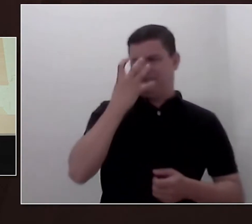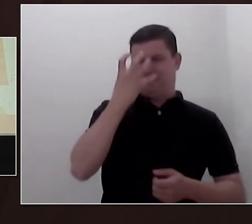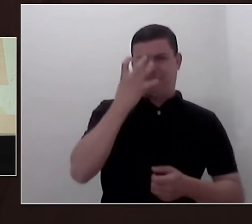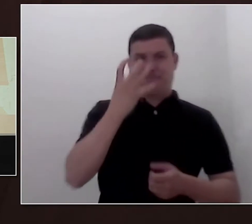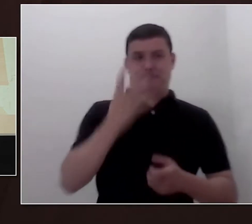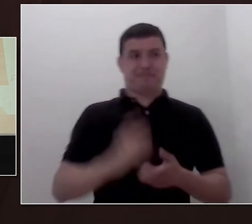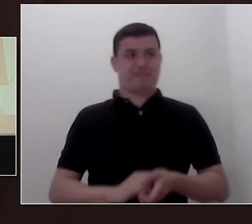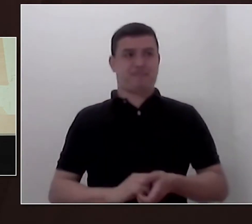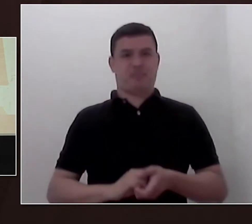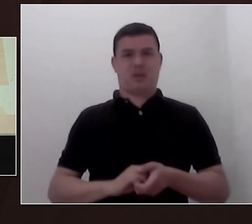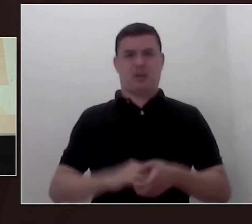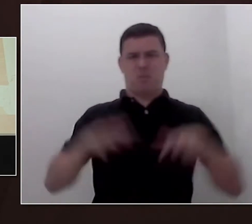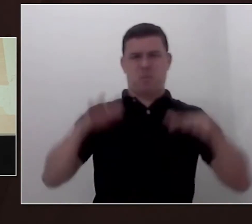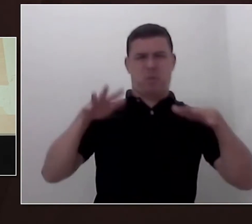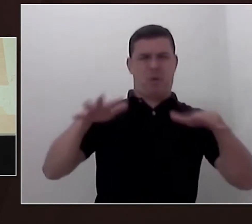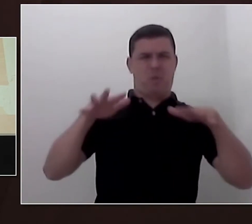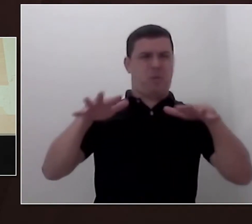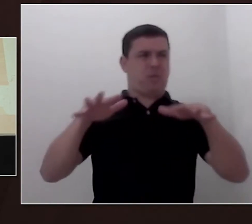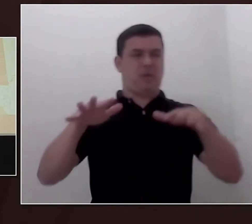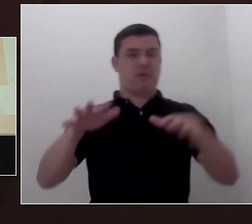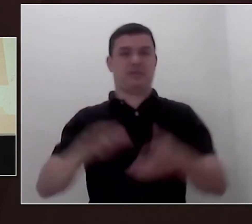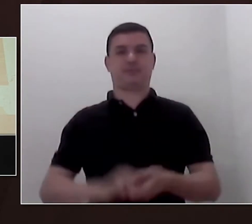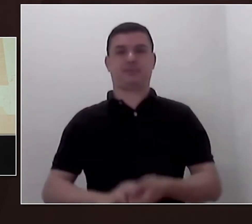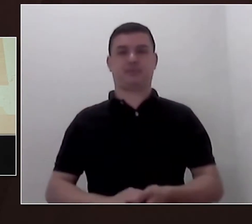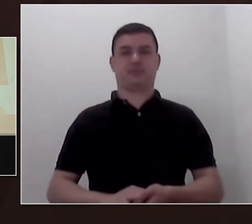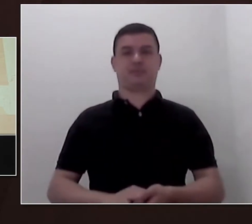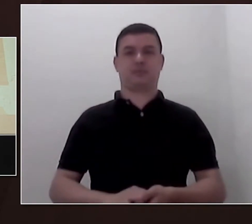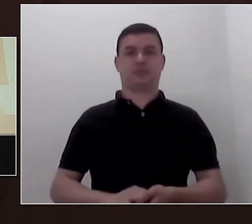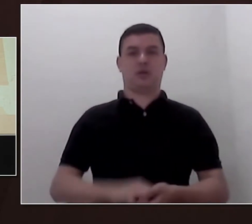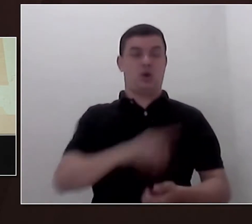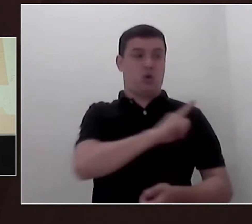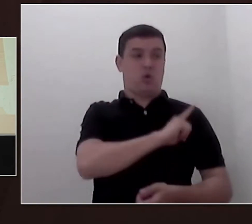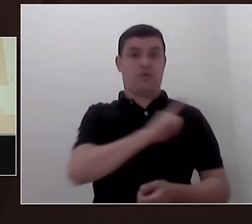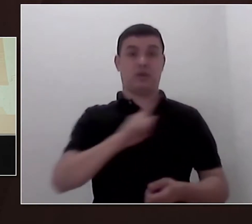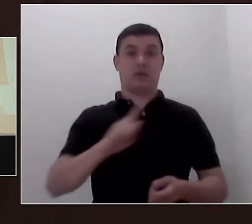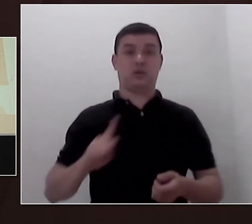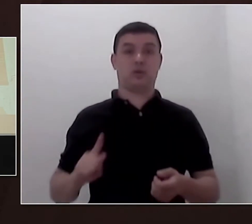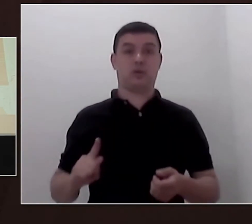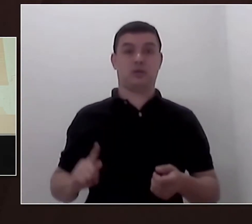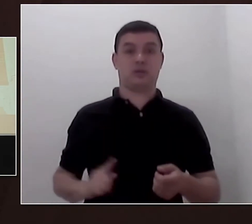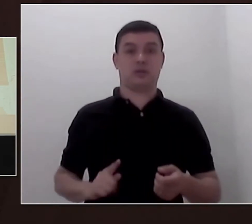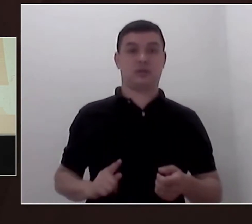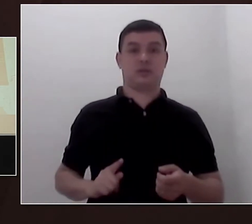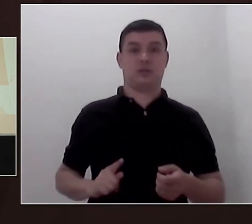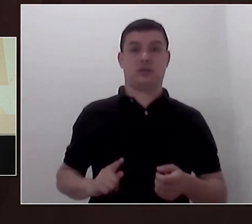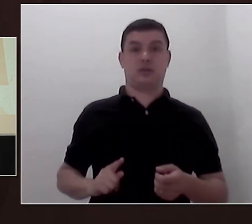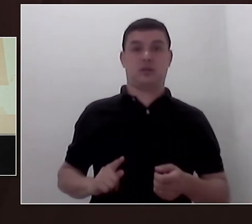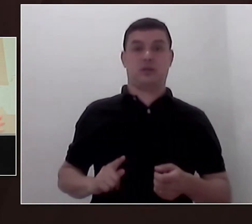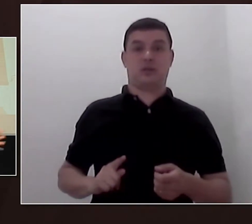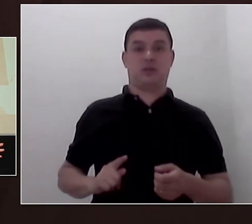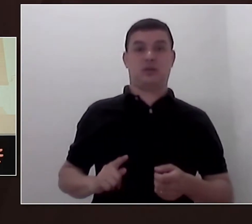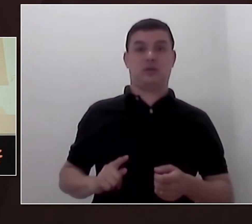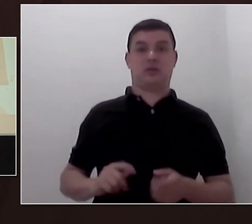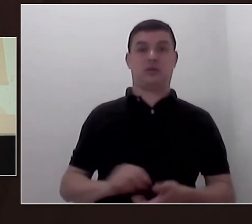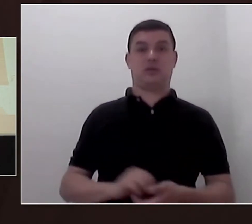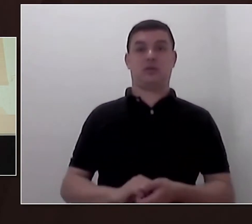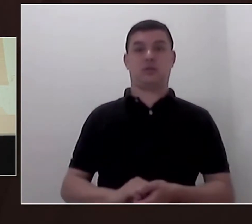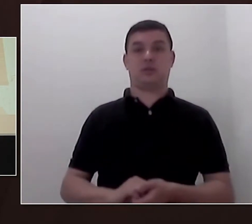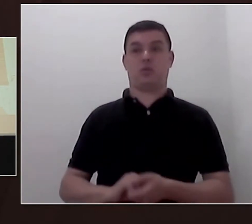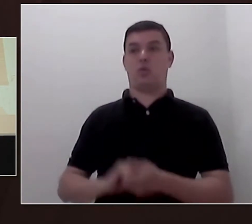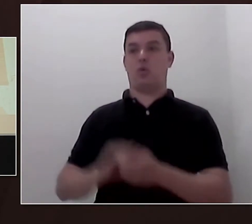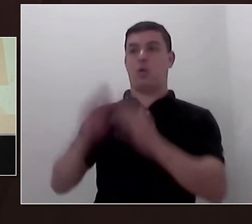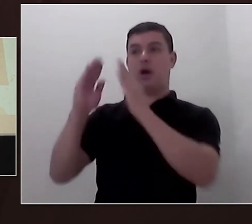e, encorajado por governadores hostis, eles queimaram as igrejas recém-construídas